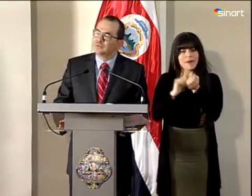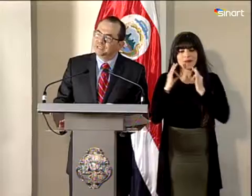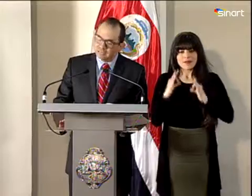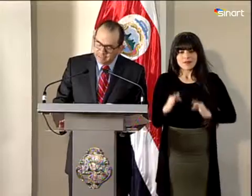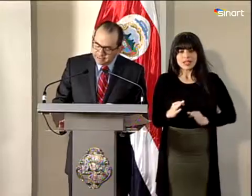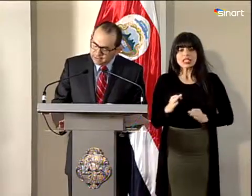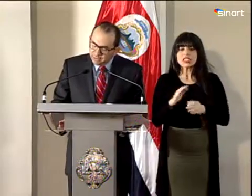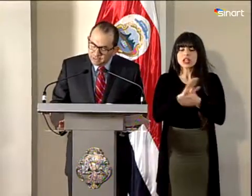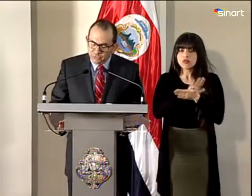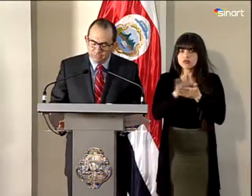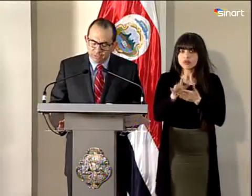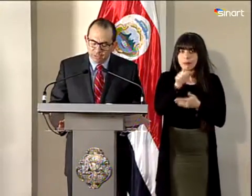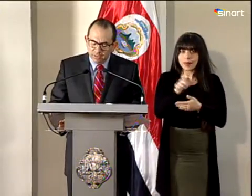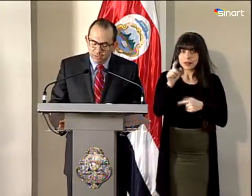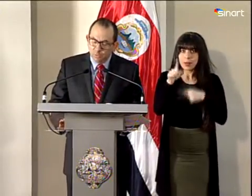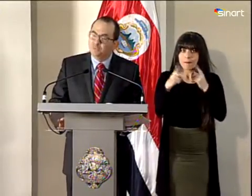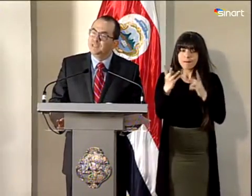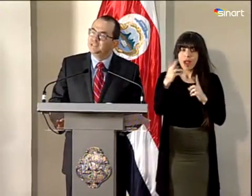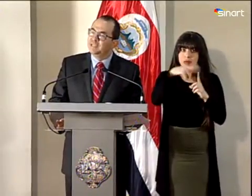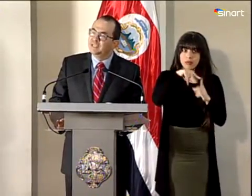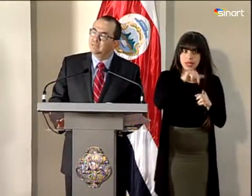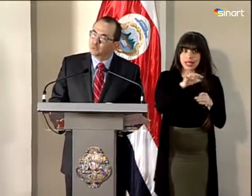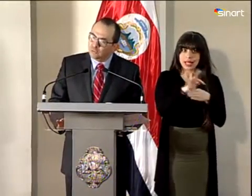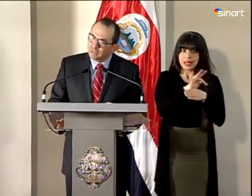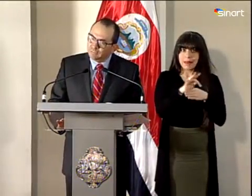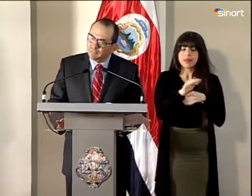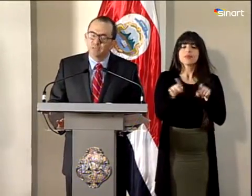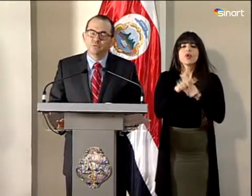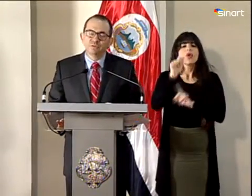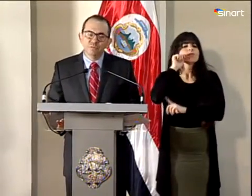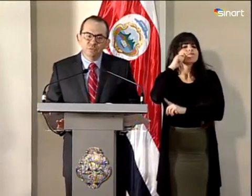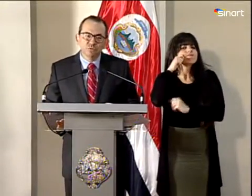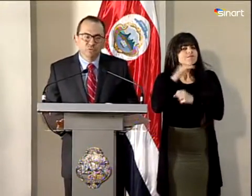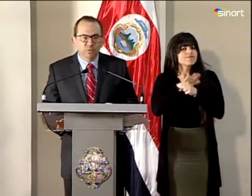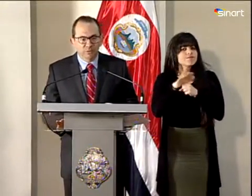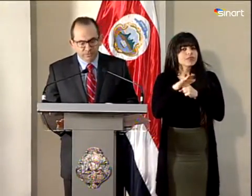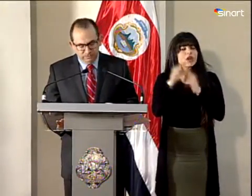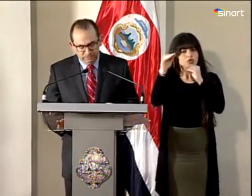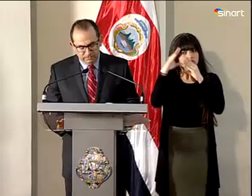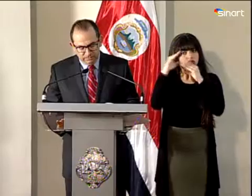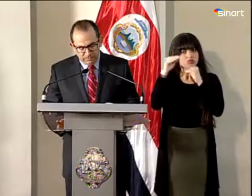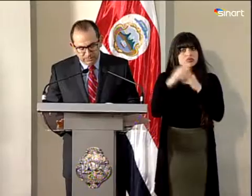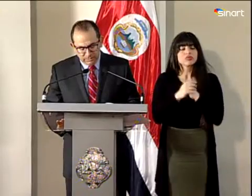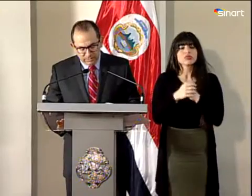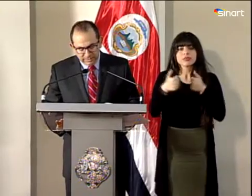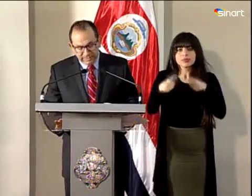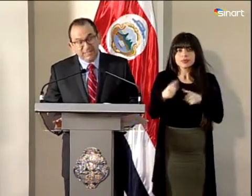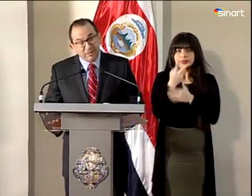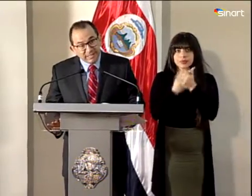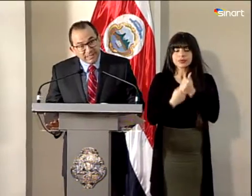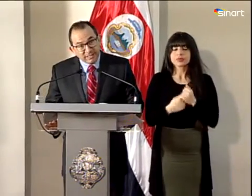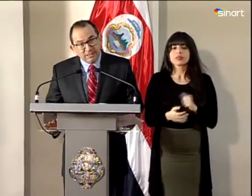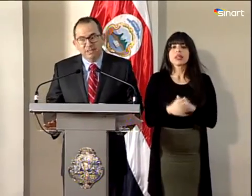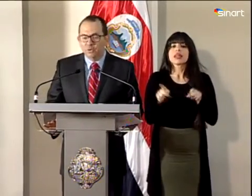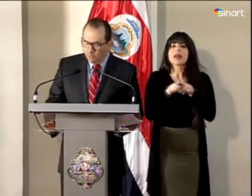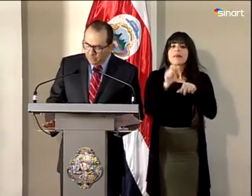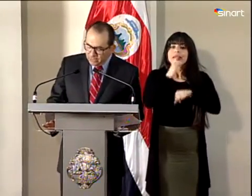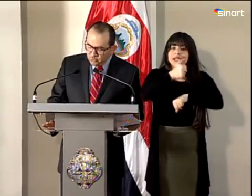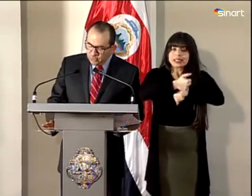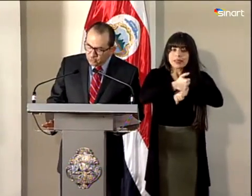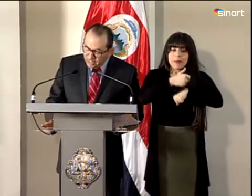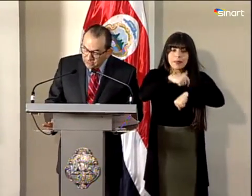se sometan a este tratamiento, confidencialidad absoluta y consentimiento informado. Se establece